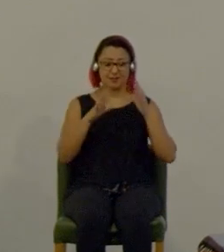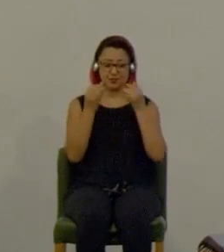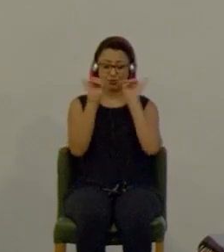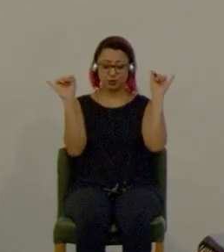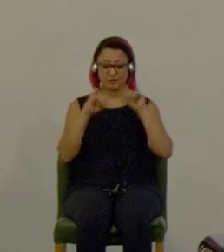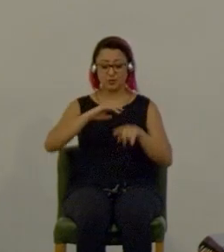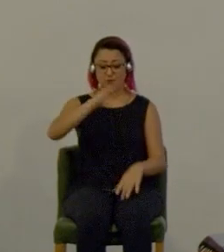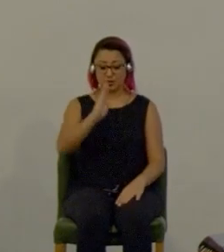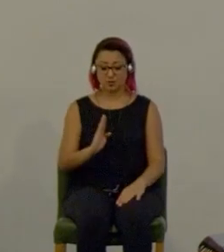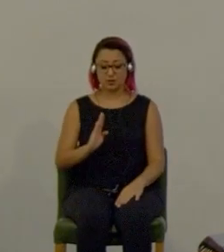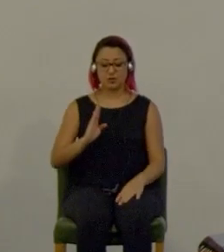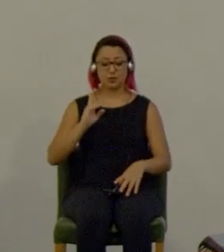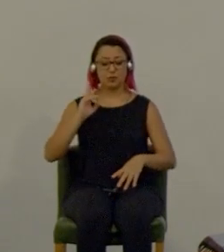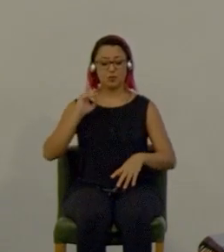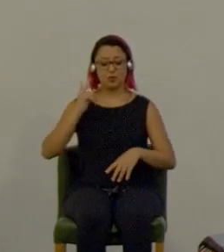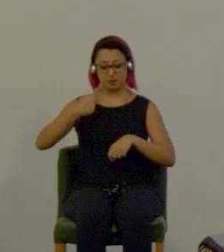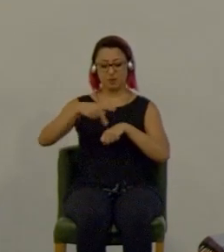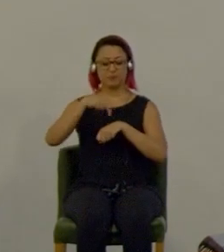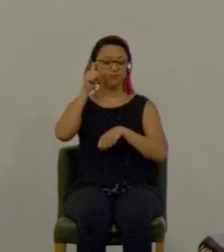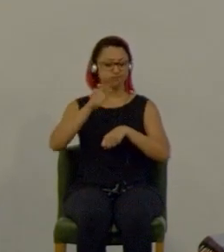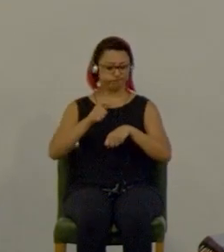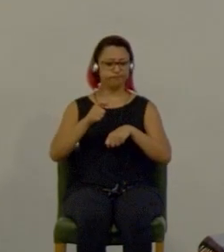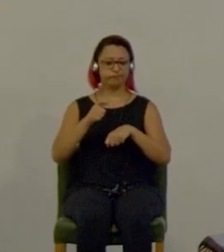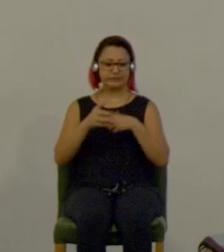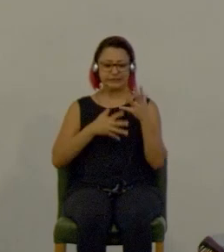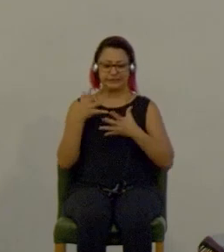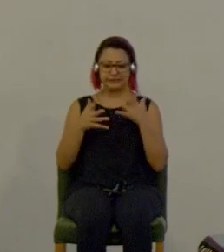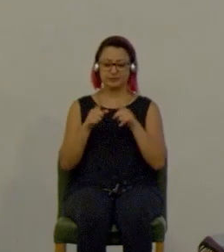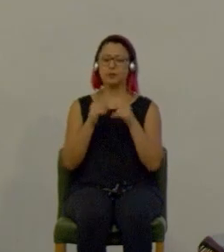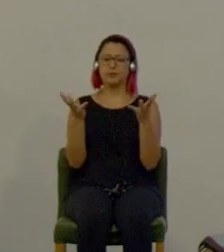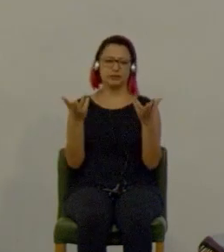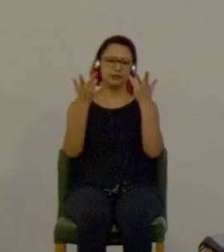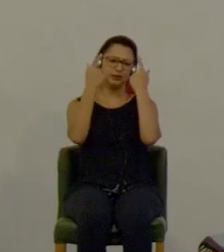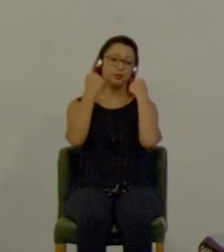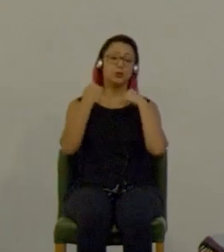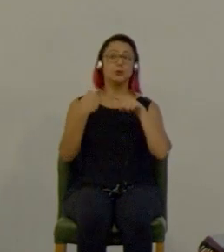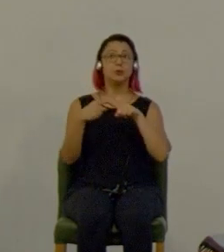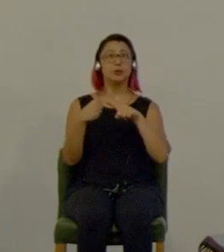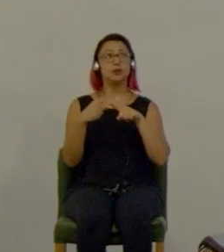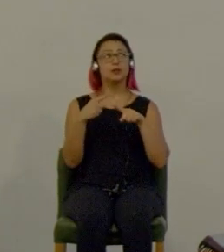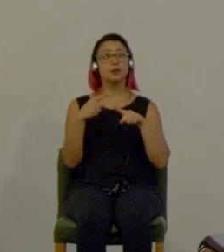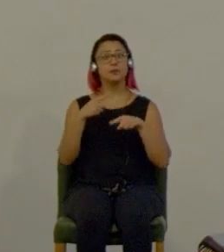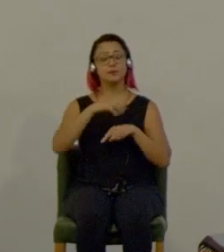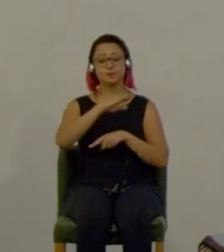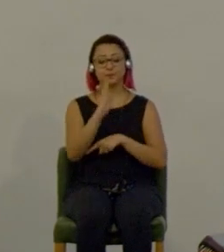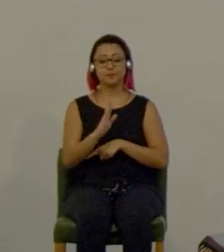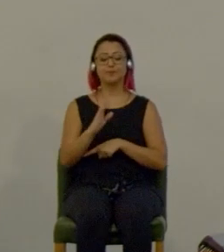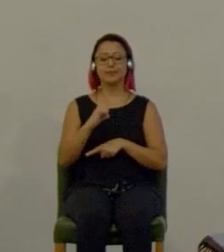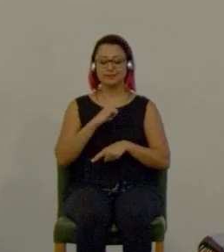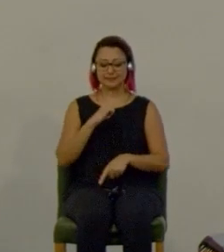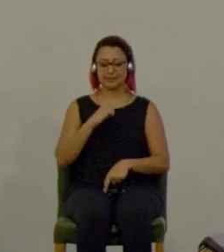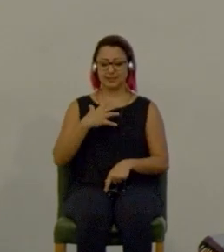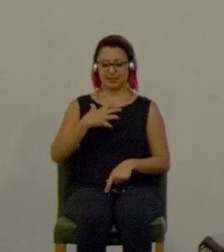o Brasil é um país interessante, para usar de um eufemismo, e fascinante também, porque é um país que combina